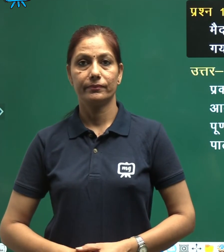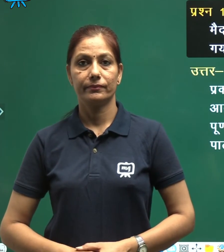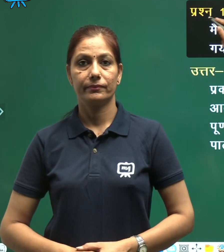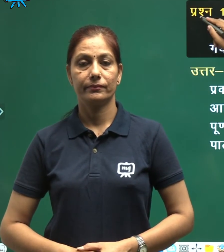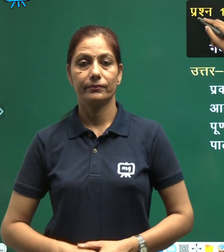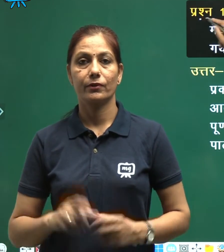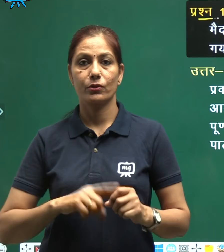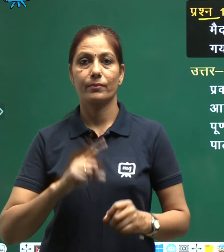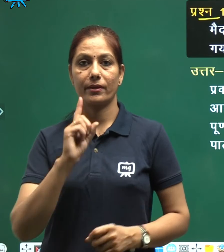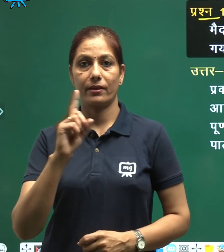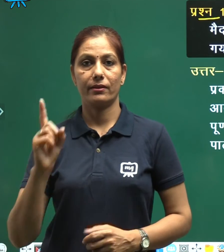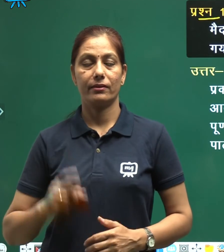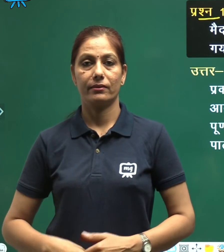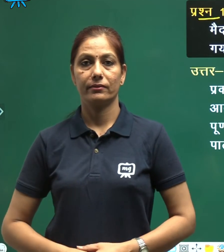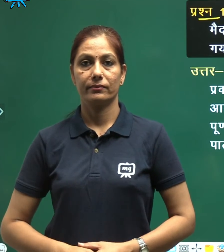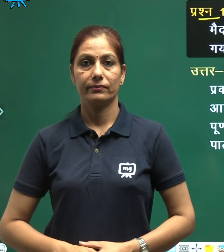प्रश्न 11,